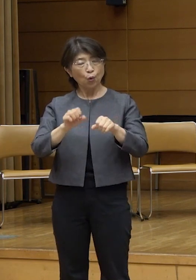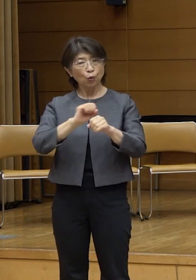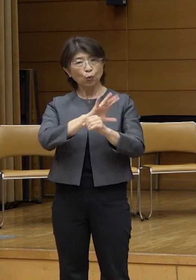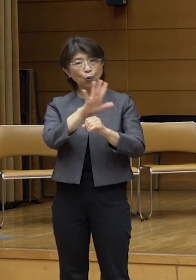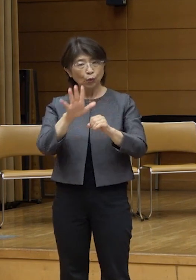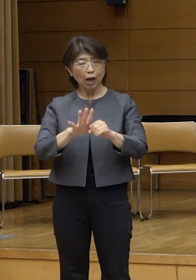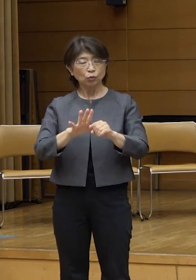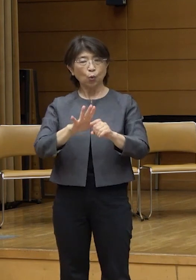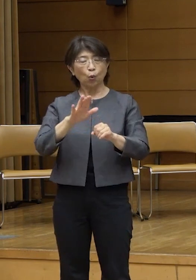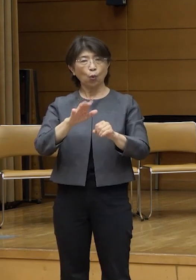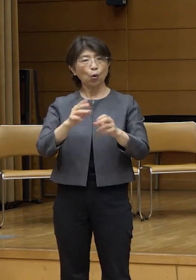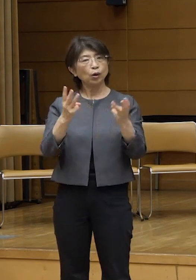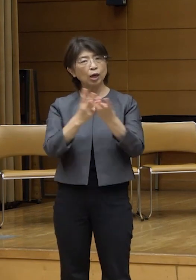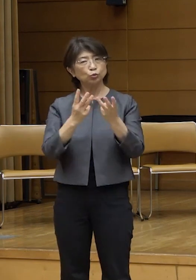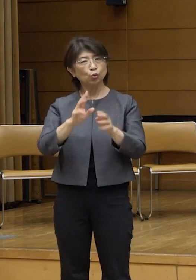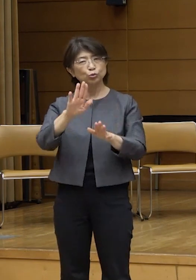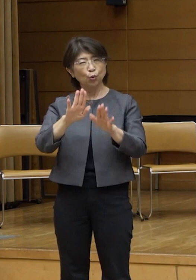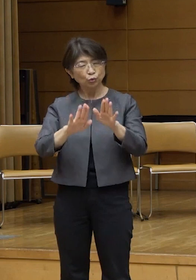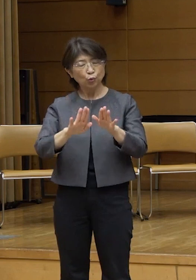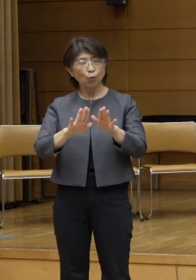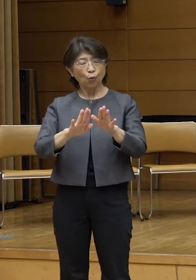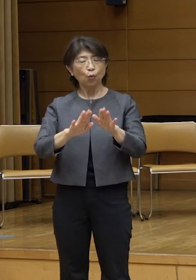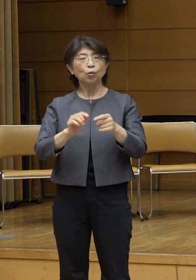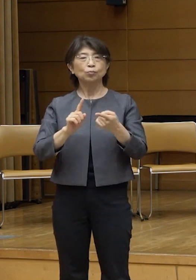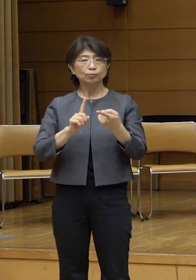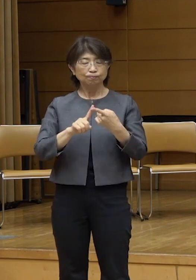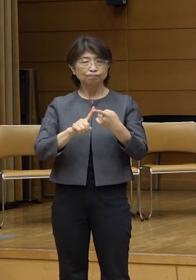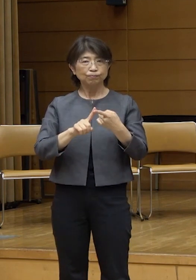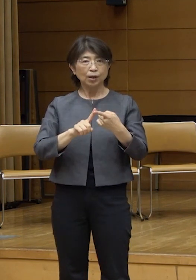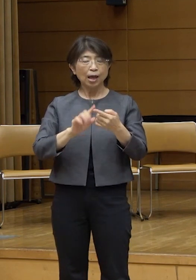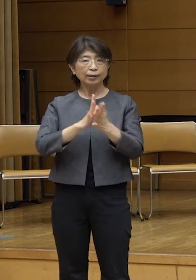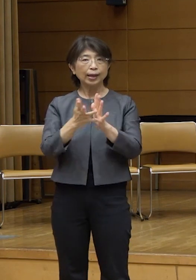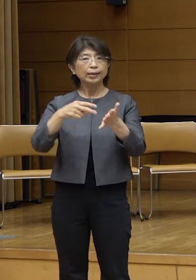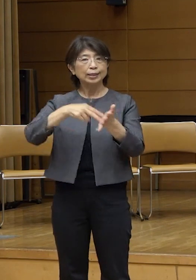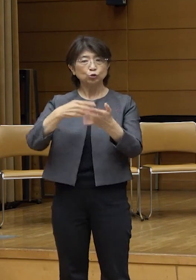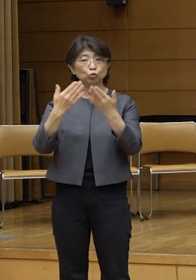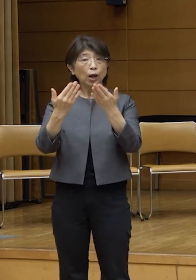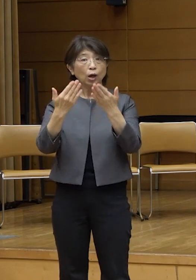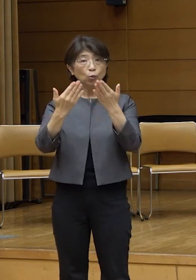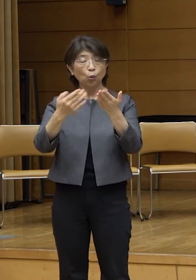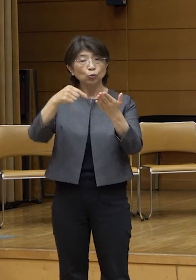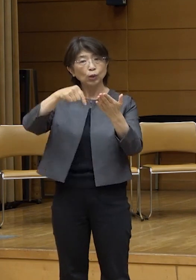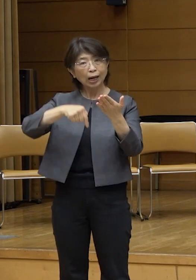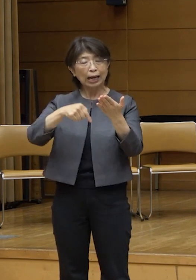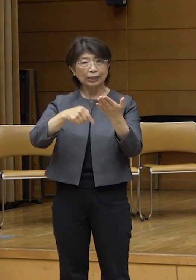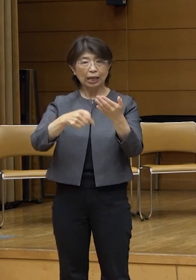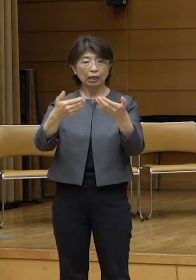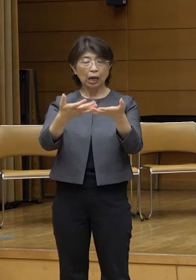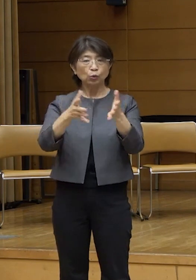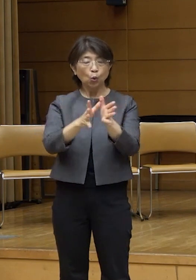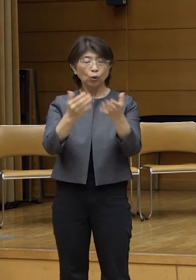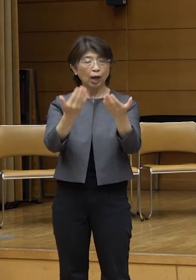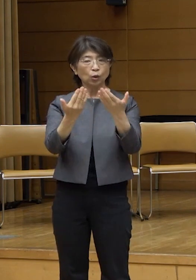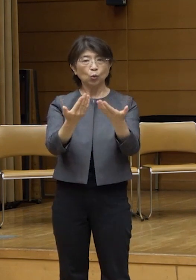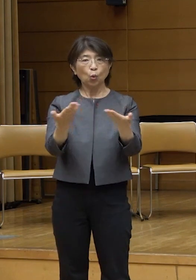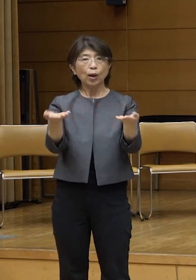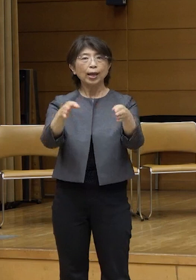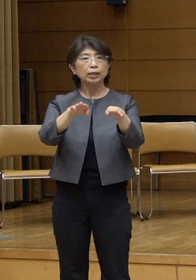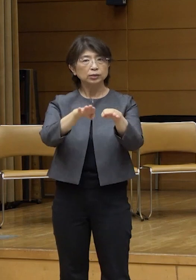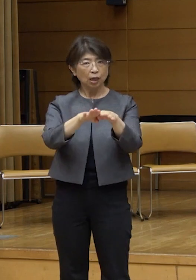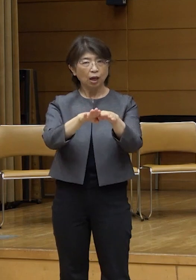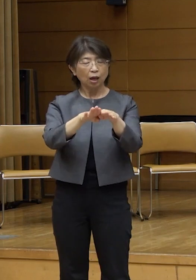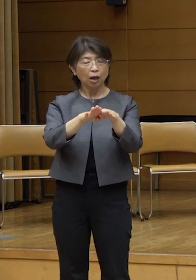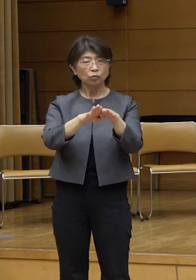それから県立学校、私立学校で複数の学校閉鎖が出ておりますので、その状況につい